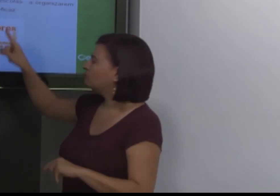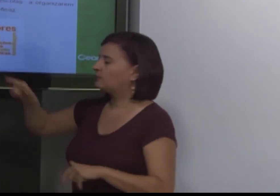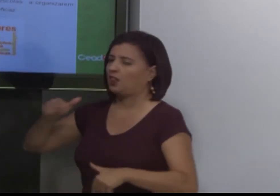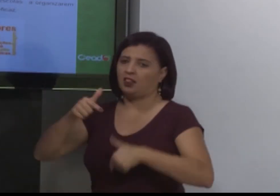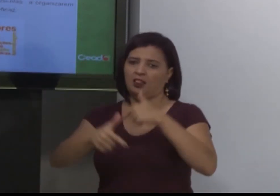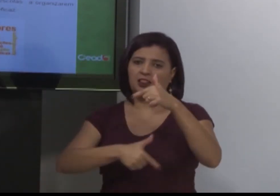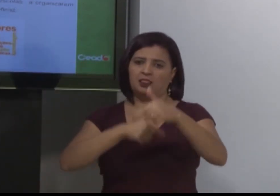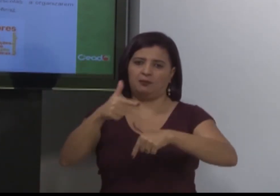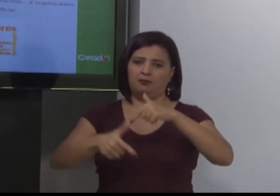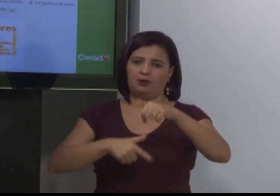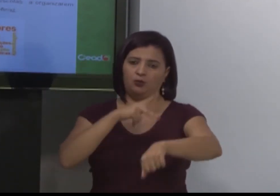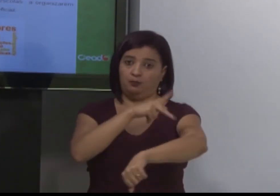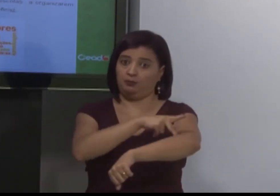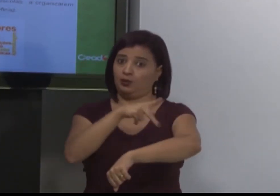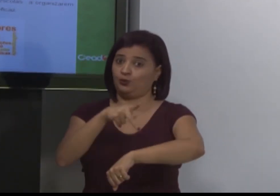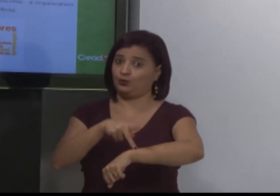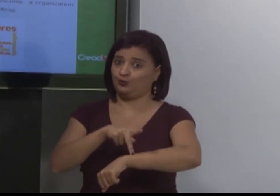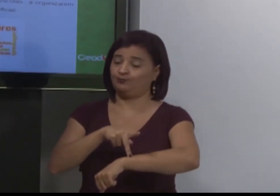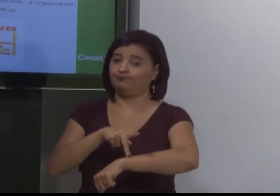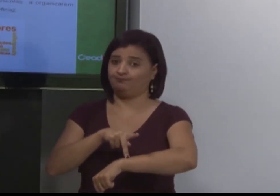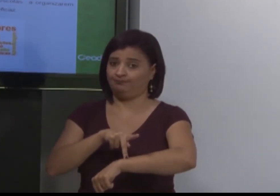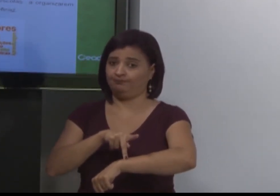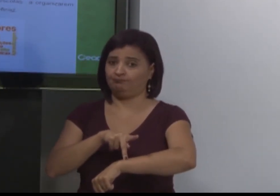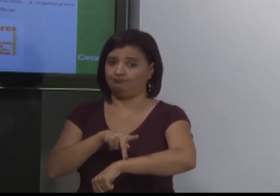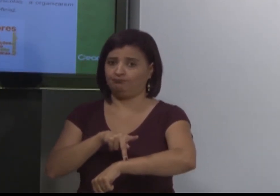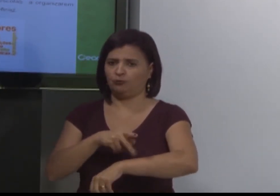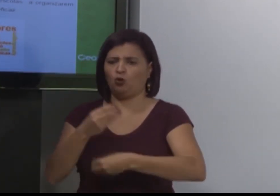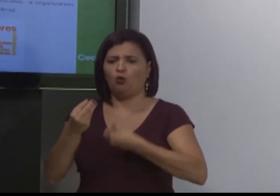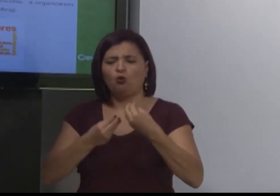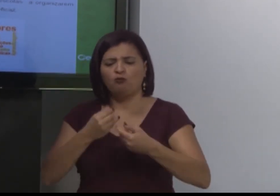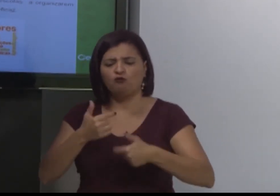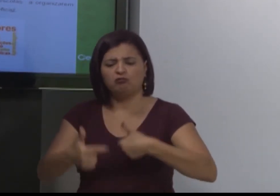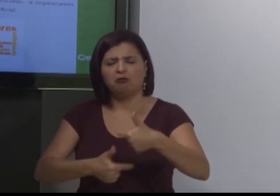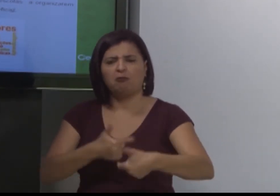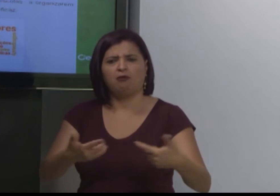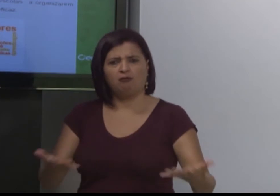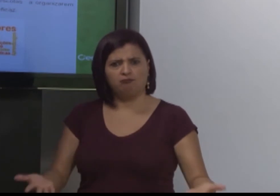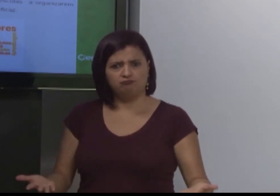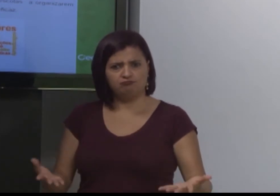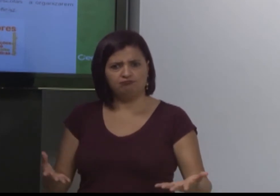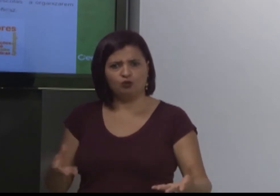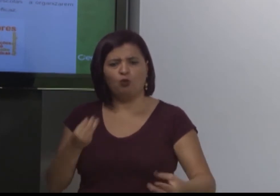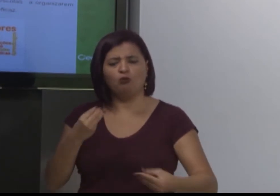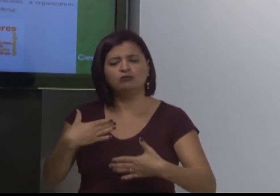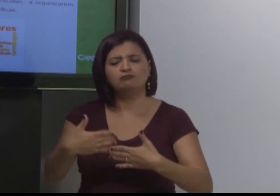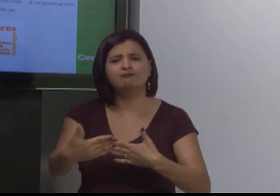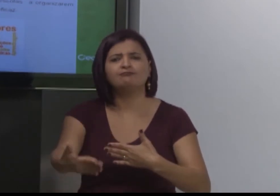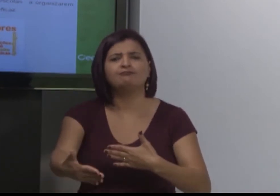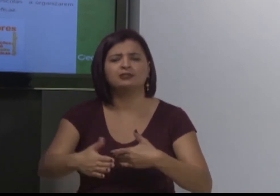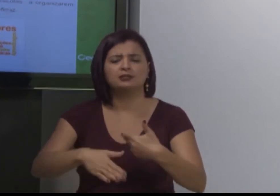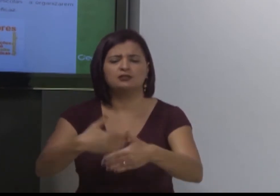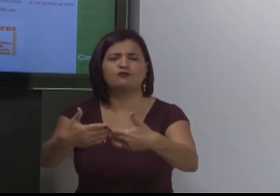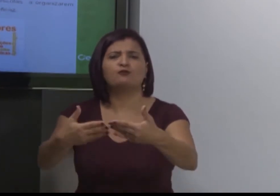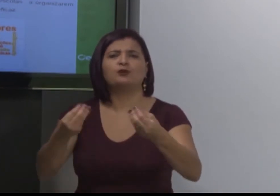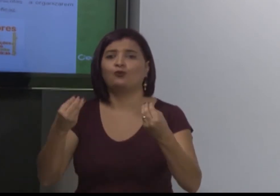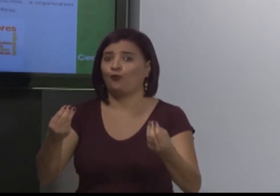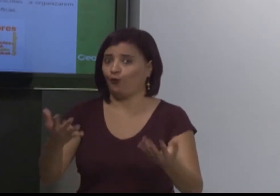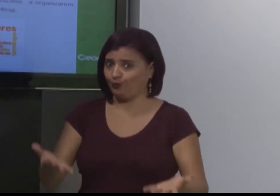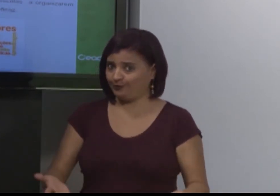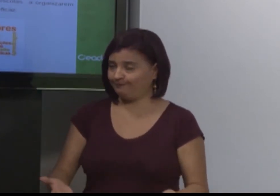Está relacionado ao trabalho desenvolvido pelo professor, ao processo de desenvolvimento desse trabalho.